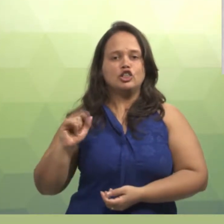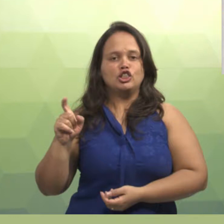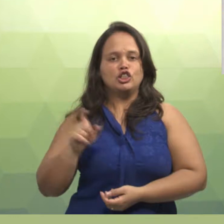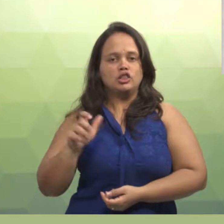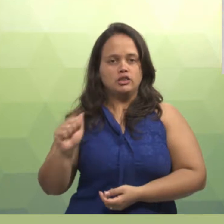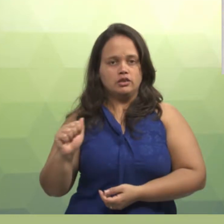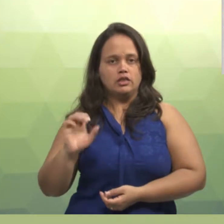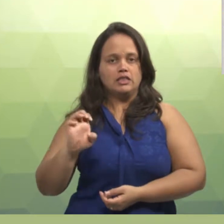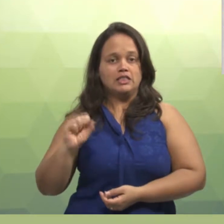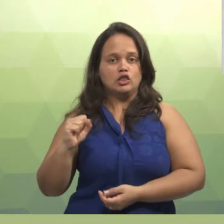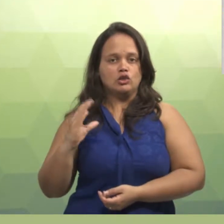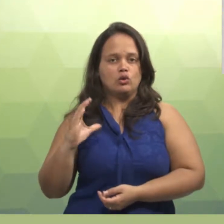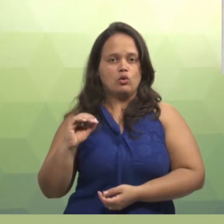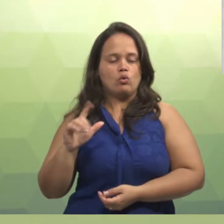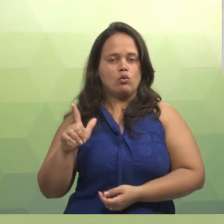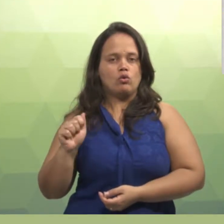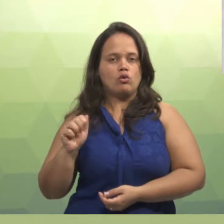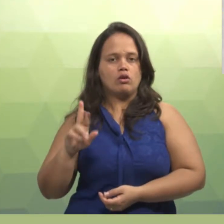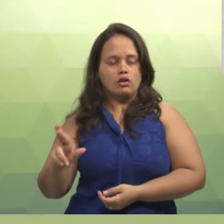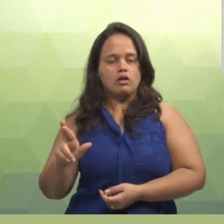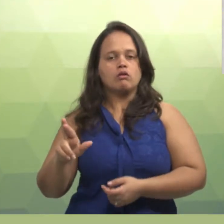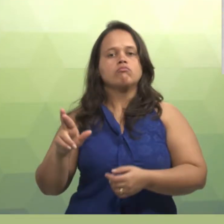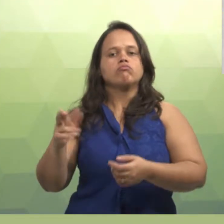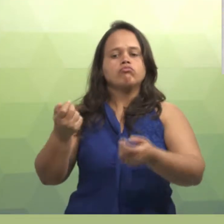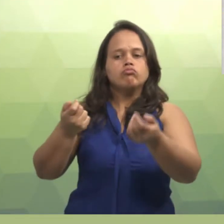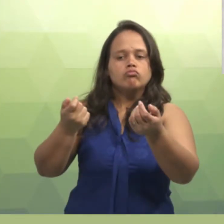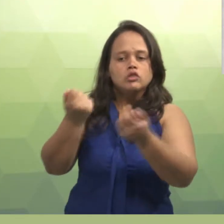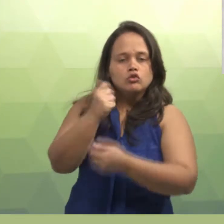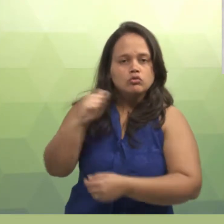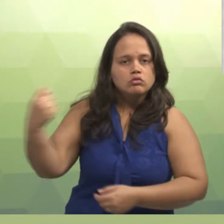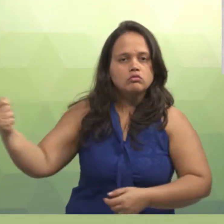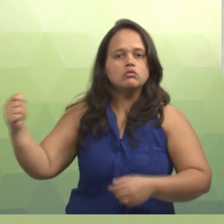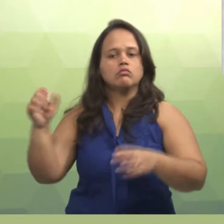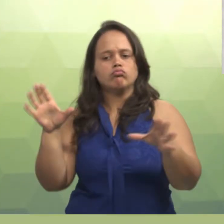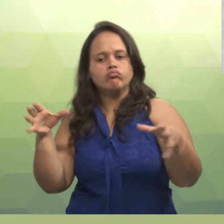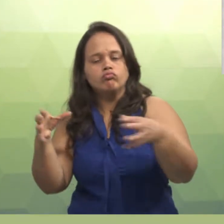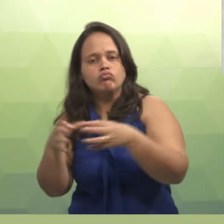não econômicos, cujo objetivo é o de gerenciar